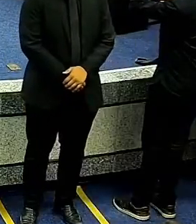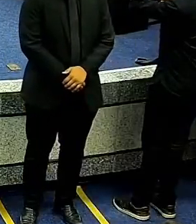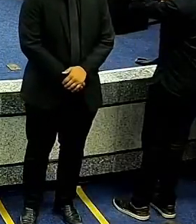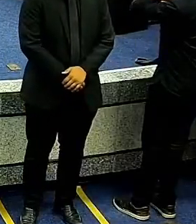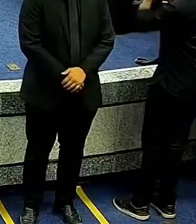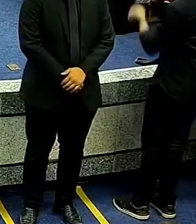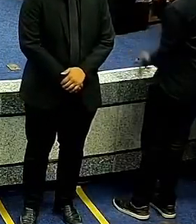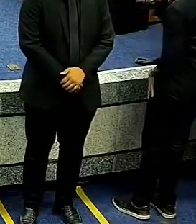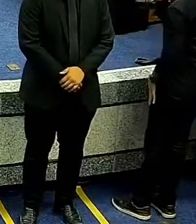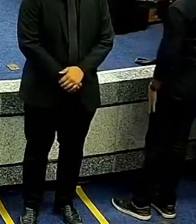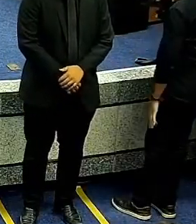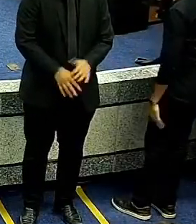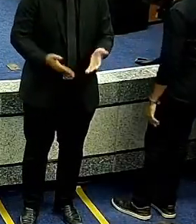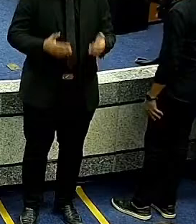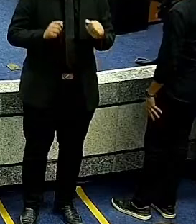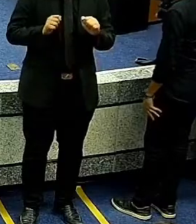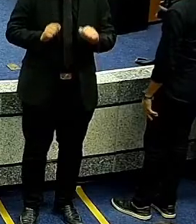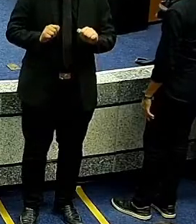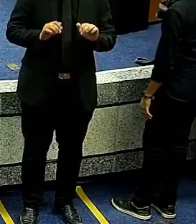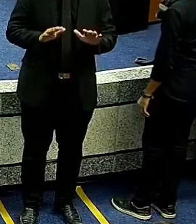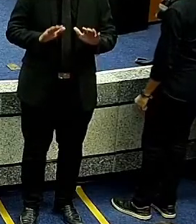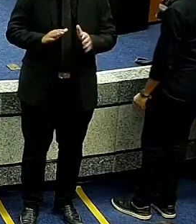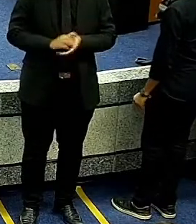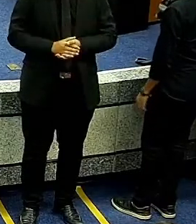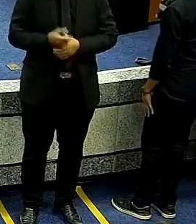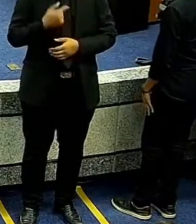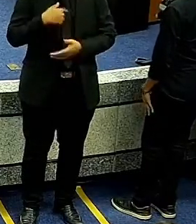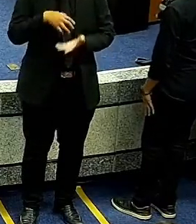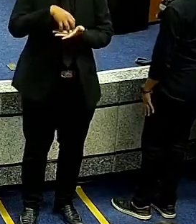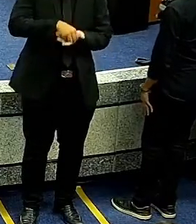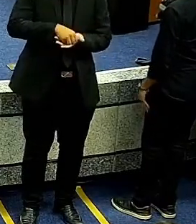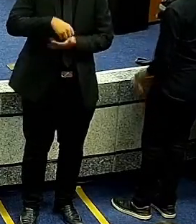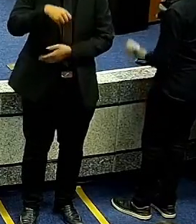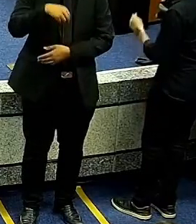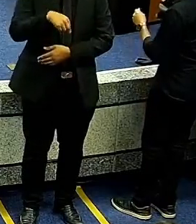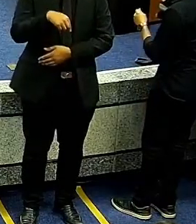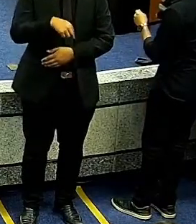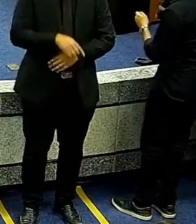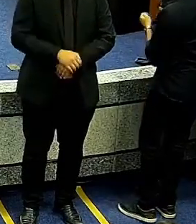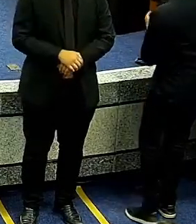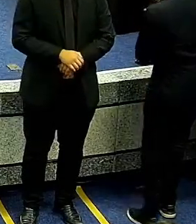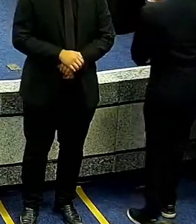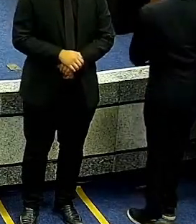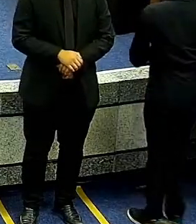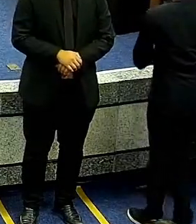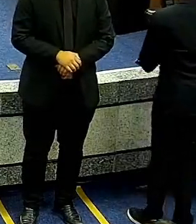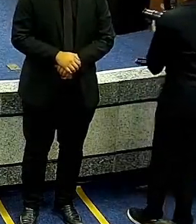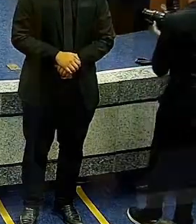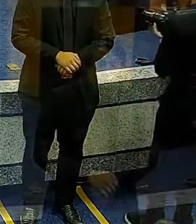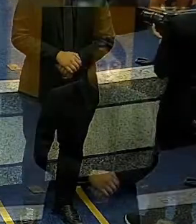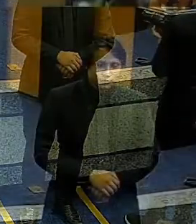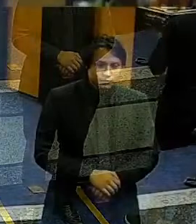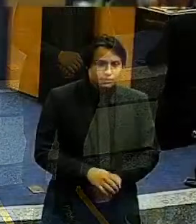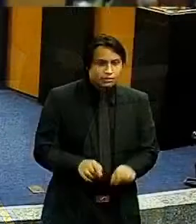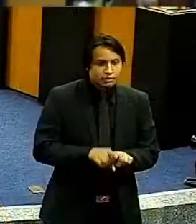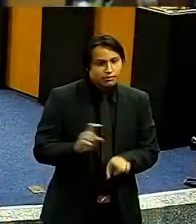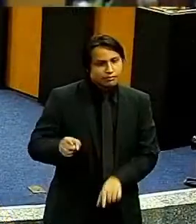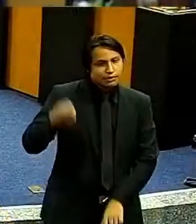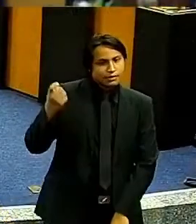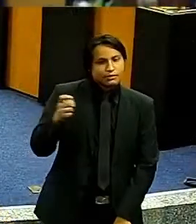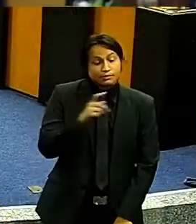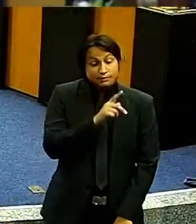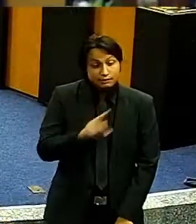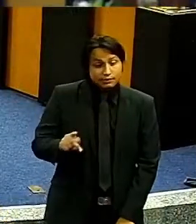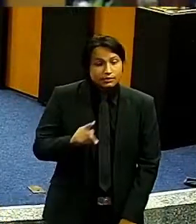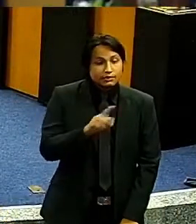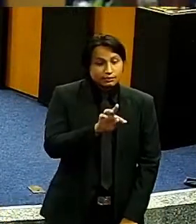Furtado me permita Desembargador Ronaldo fazer uns registros aqui ainda do dos ex-presidentes do terre do